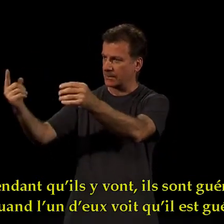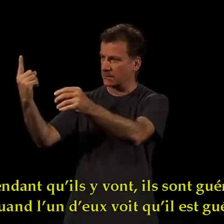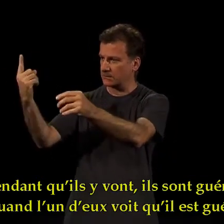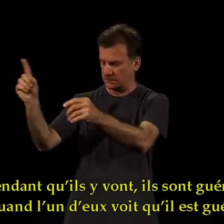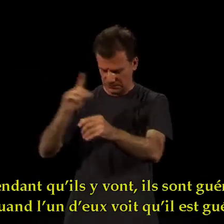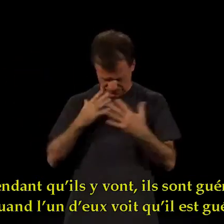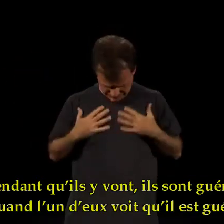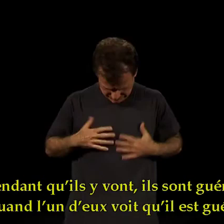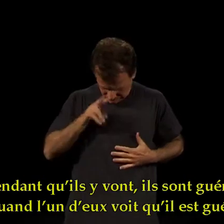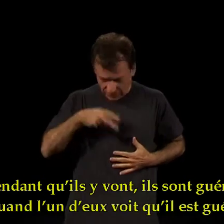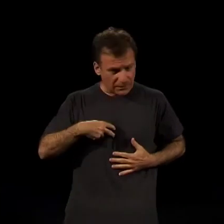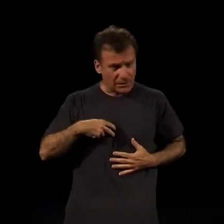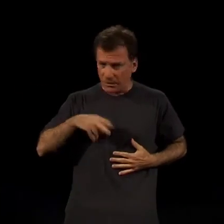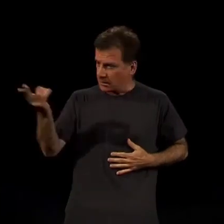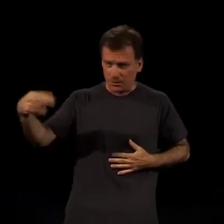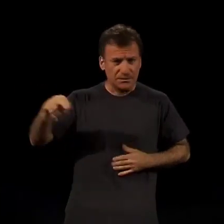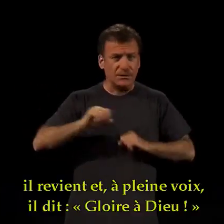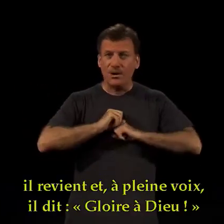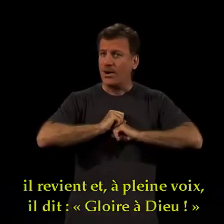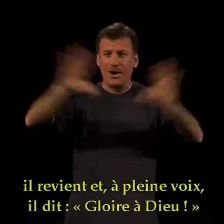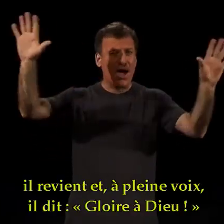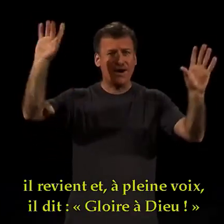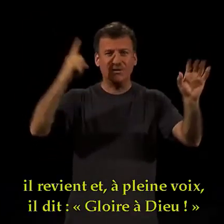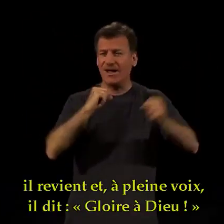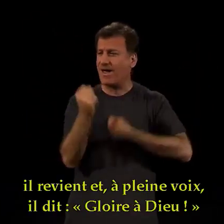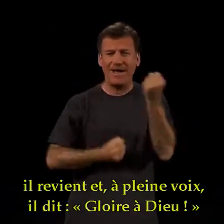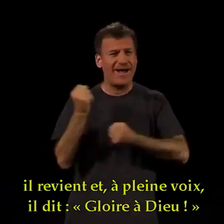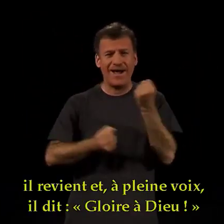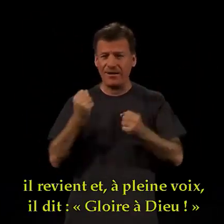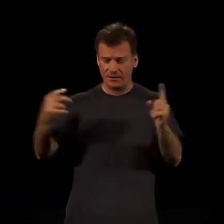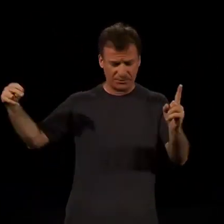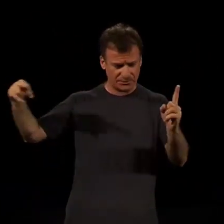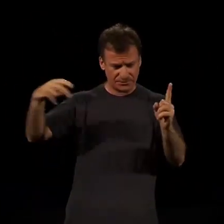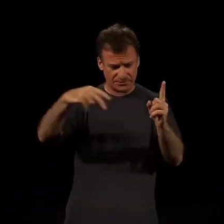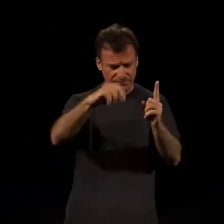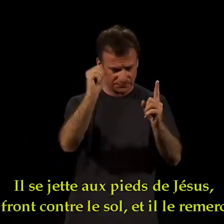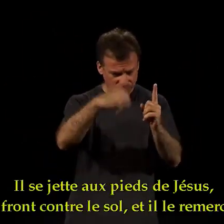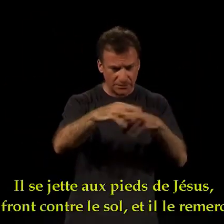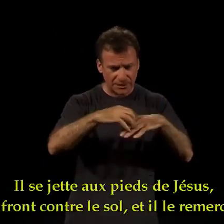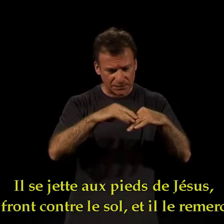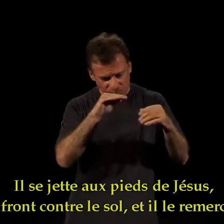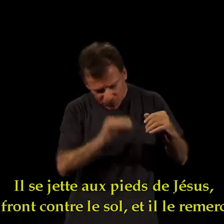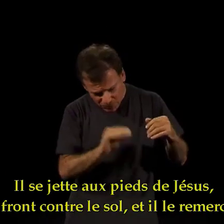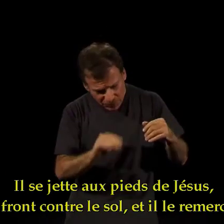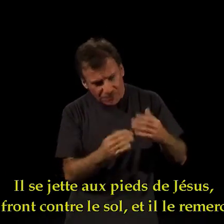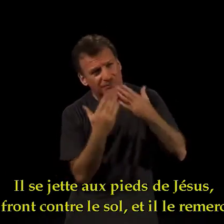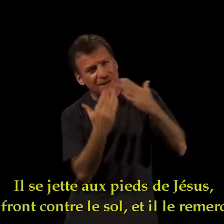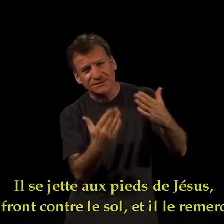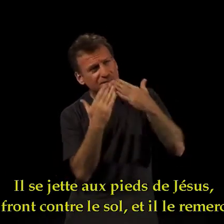Quand l'un d'eux voit qu'il est guéri, il revient et, à pleine voix, il dit: «Gloire à Dieu!» Il se jette aux pieds de Jésus,